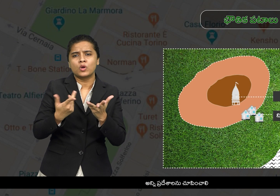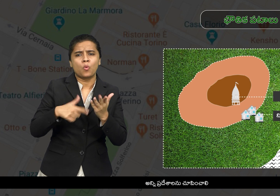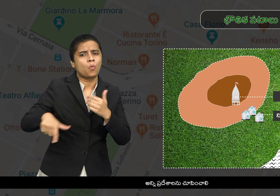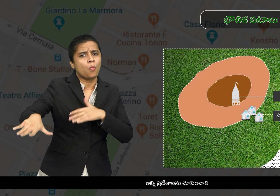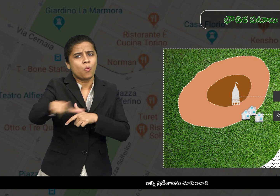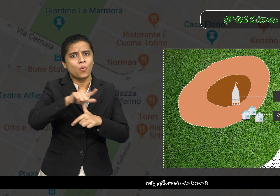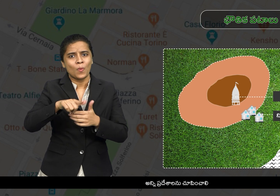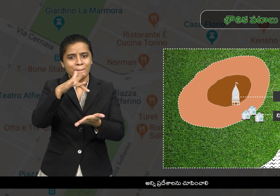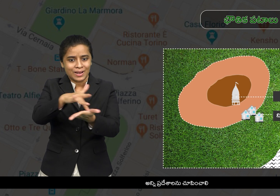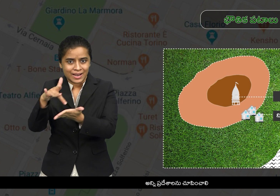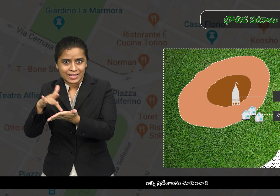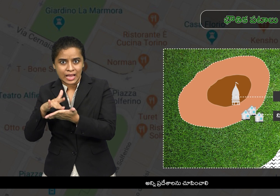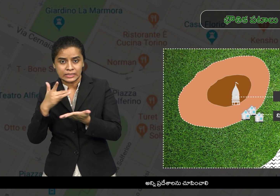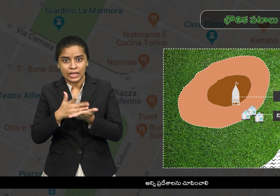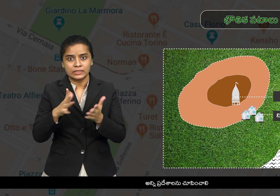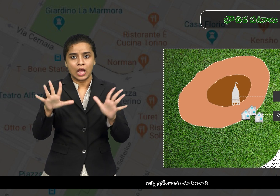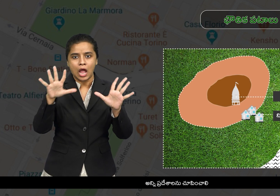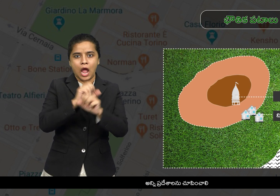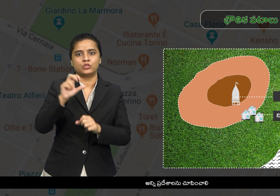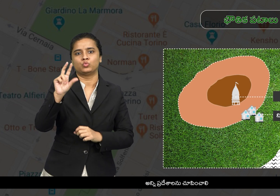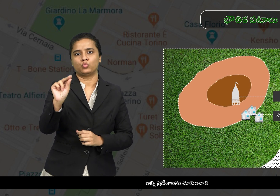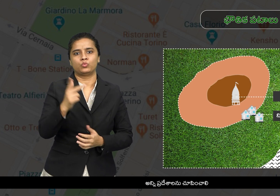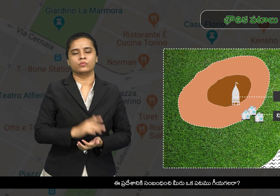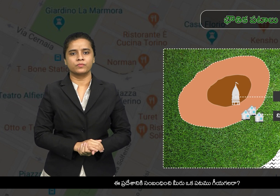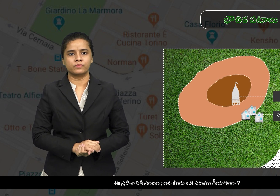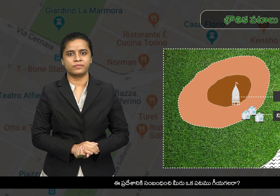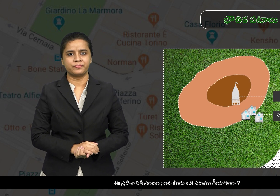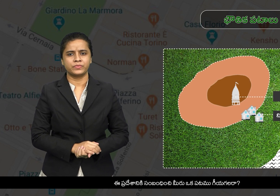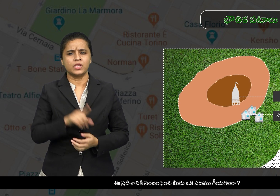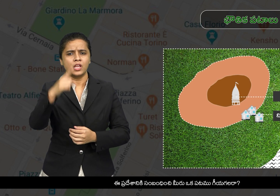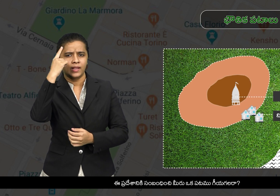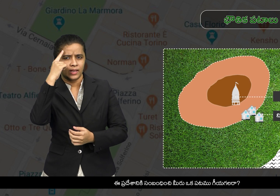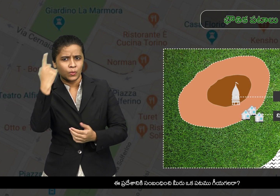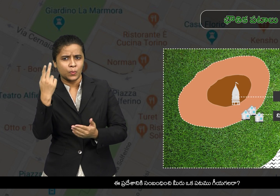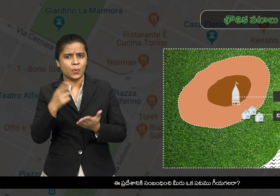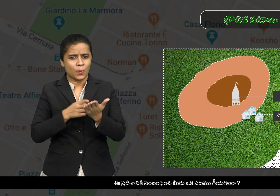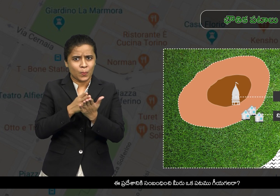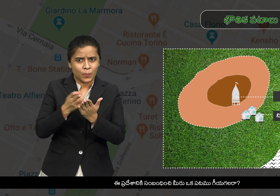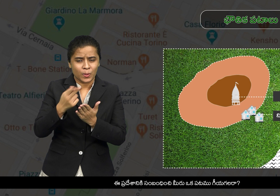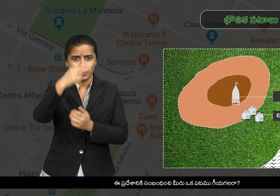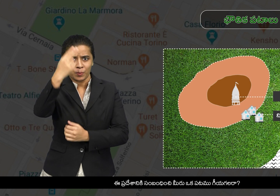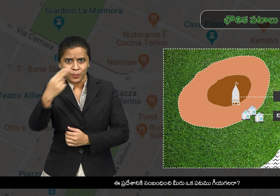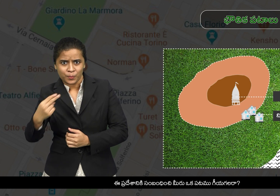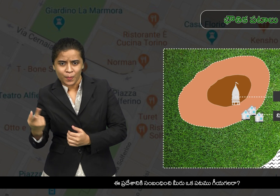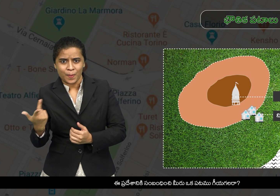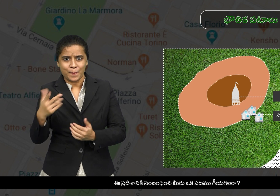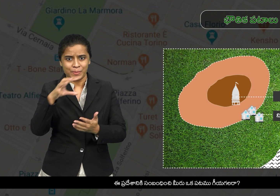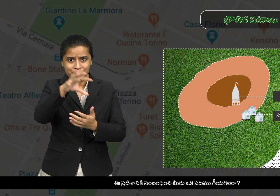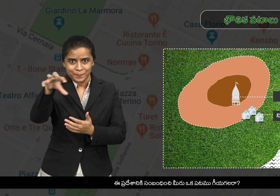అన్ని ప్రదేశాలను చూపించాలి. ఈ ప్రదేశానికి సంబంధించి మీరు ఒక పటం గీయగలరా?